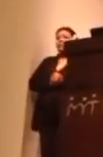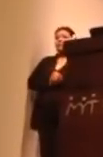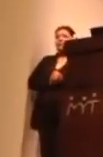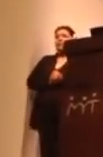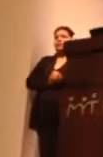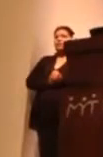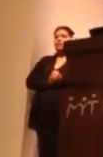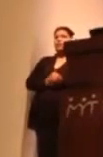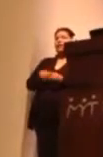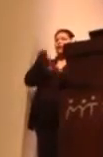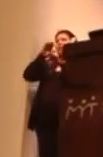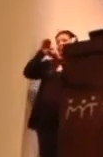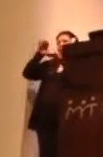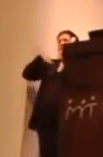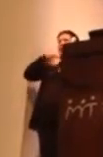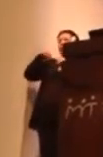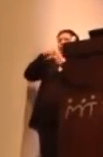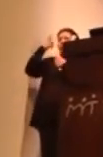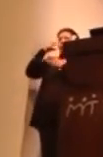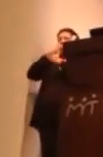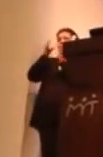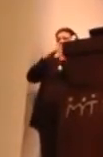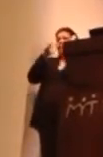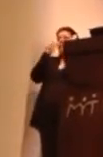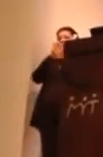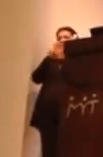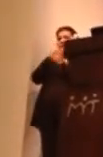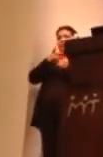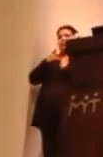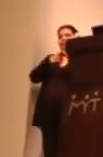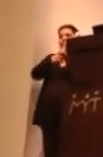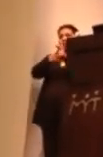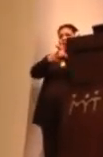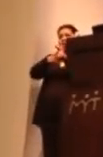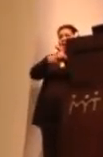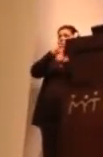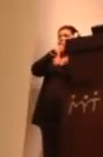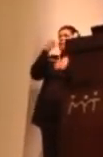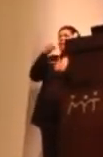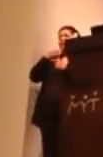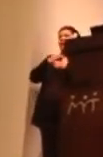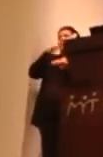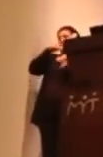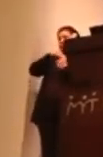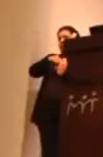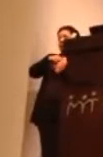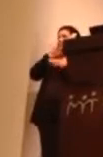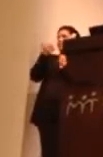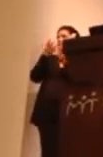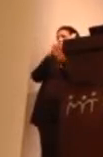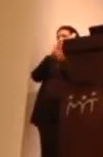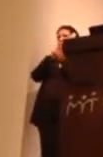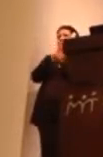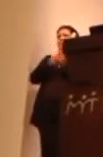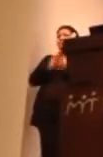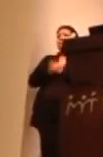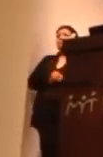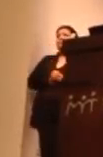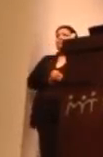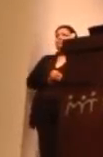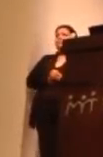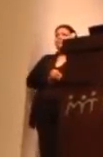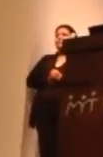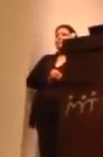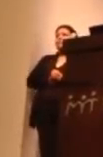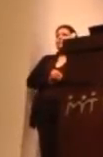Sobre todo para las cosas de la clase y para seguir órdenes es muy desatento, pero lo que pasa con el niño que